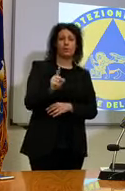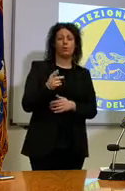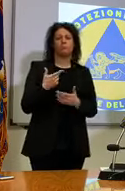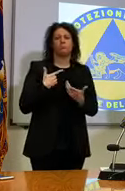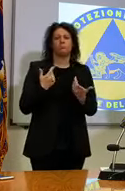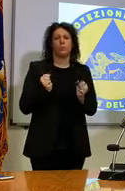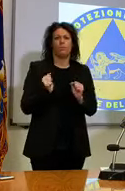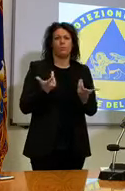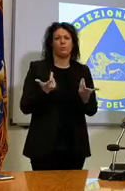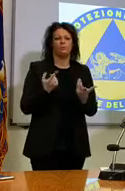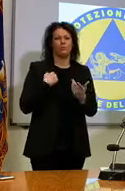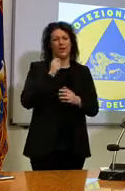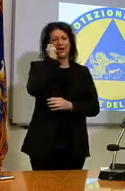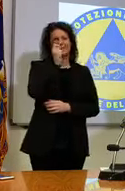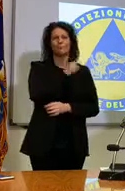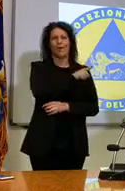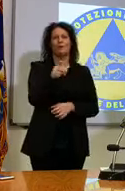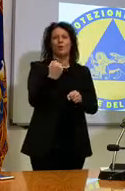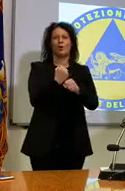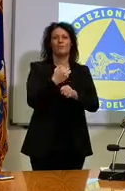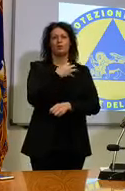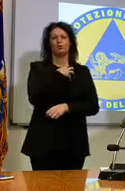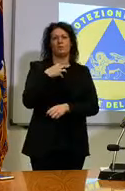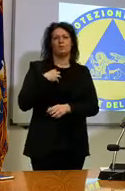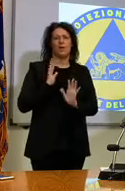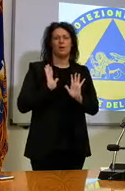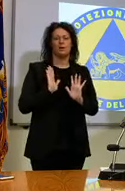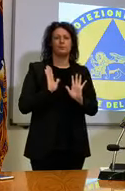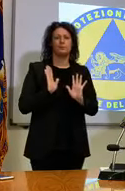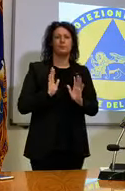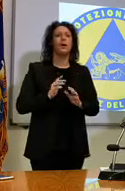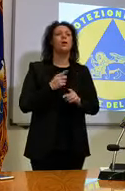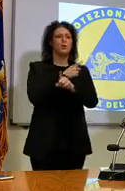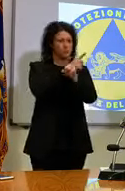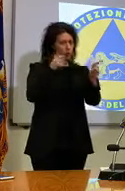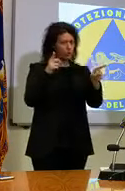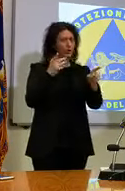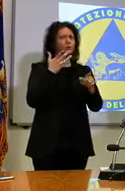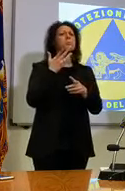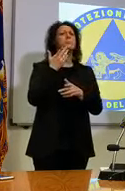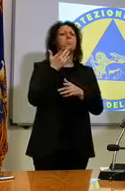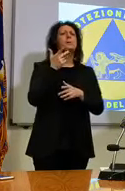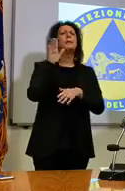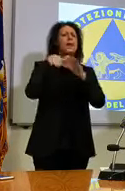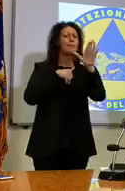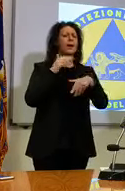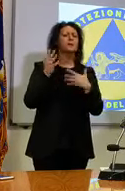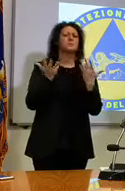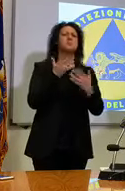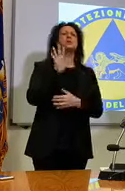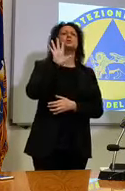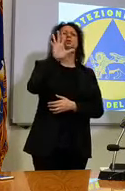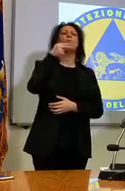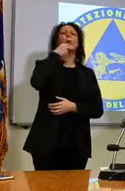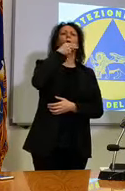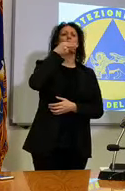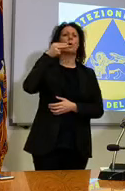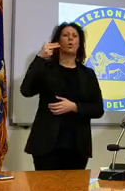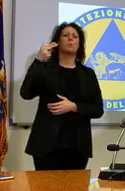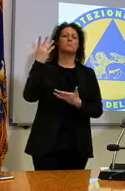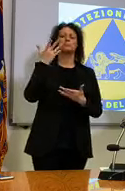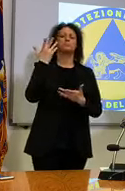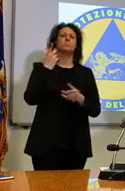poco rispettoso, no? Allora, se volete fare un lavoro coerente e serio, prendete 5 nomi più